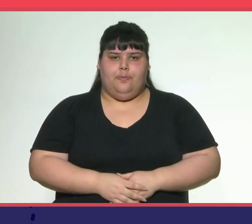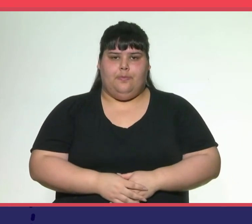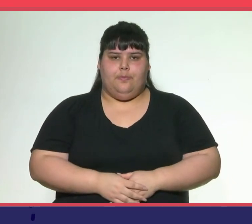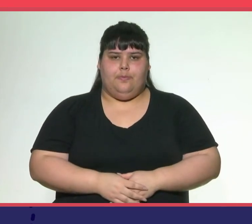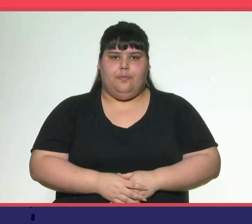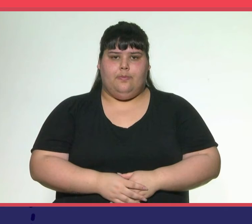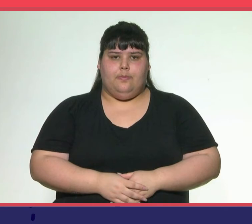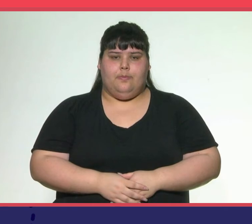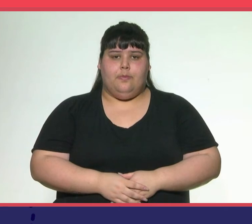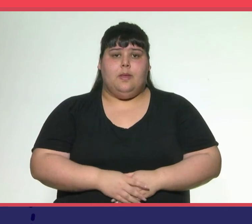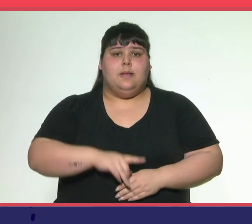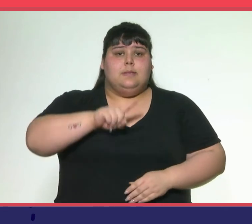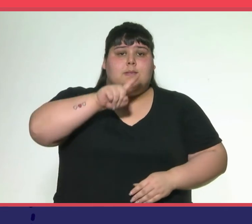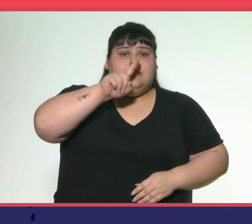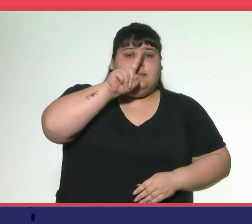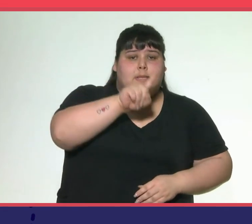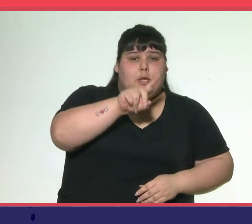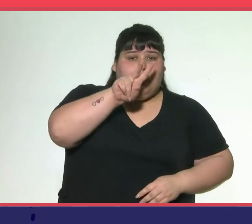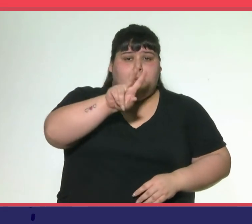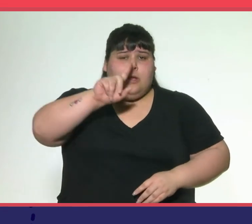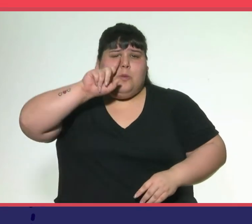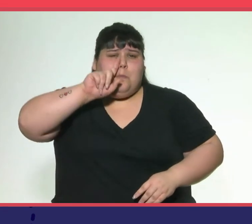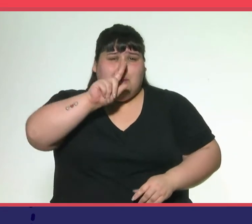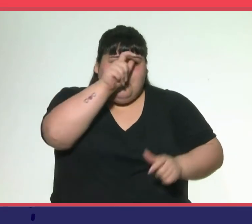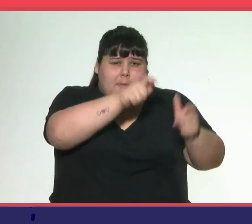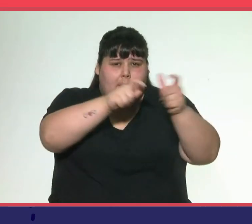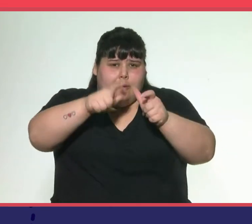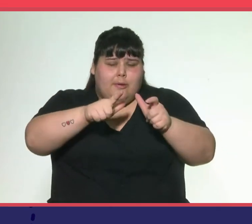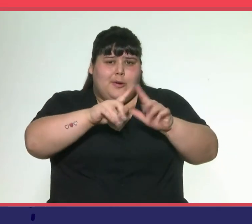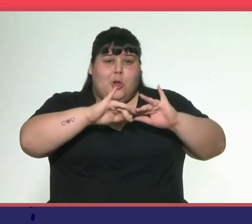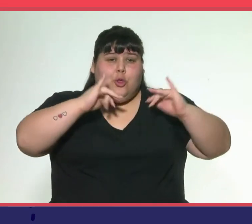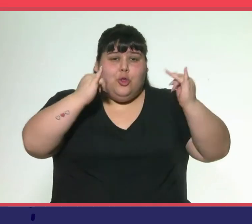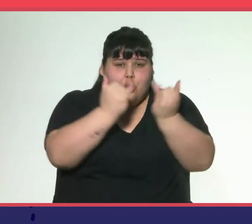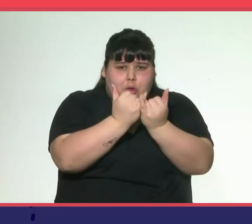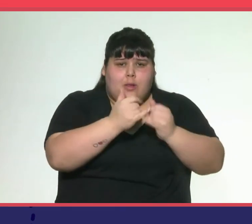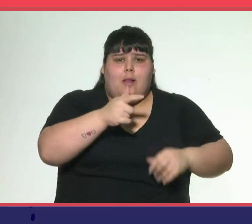122 mil personas viven con vih en argentina